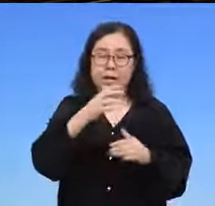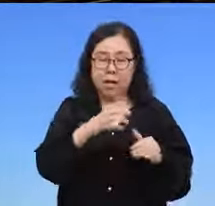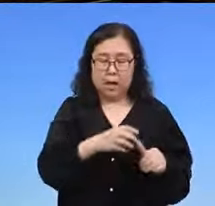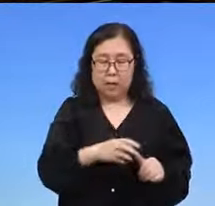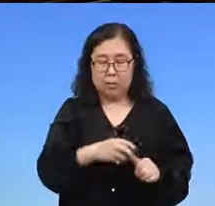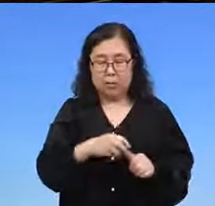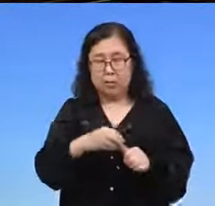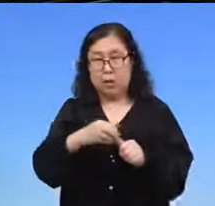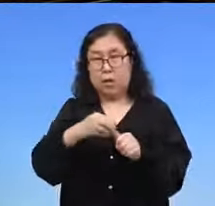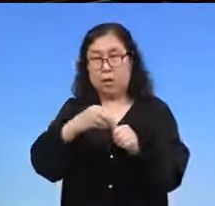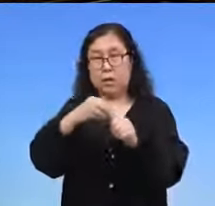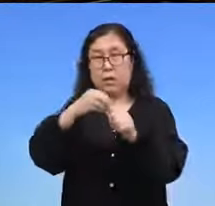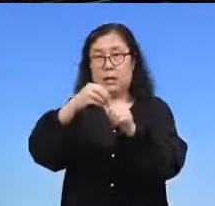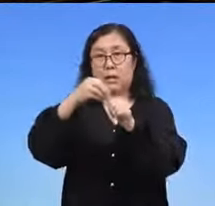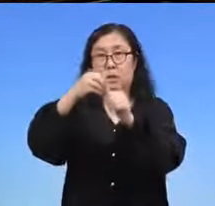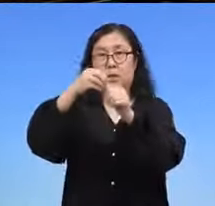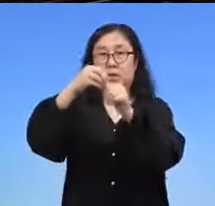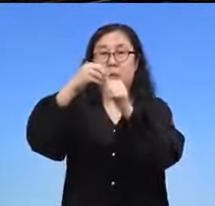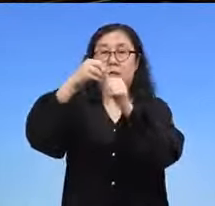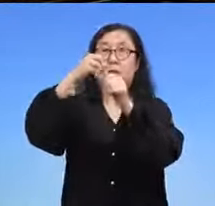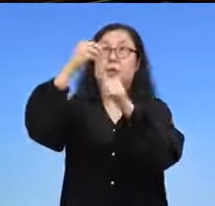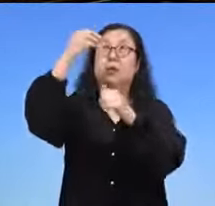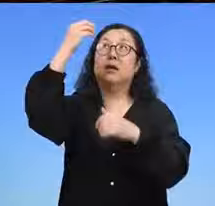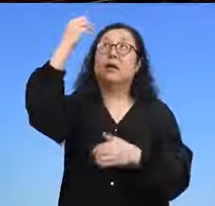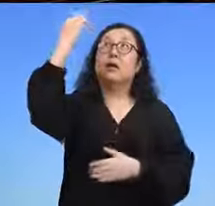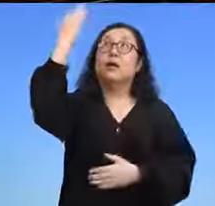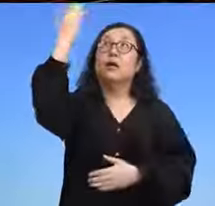나의 구원이